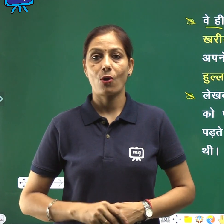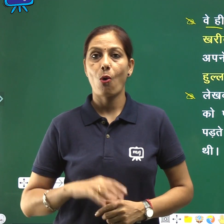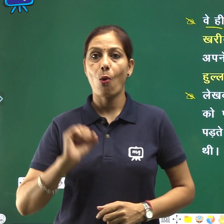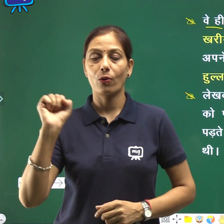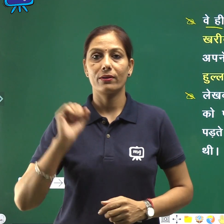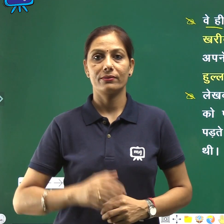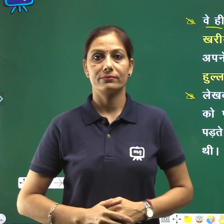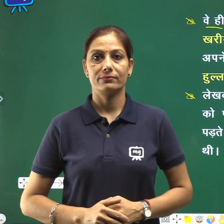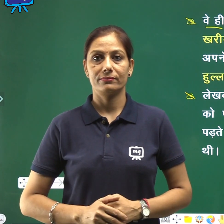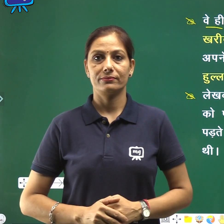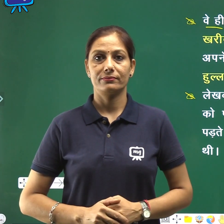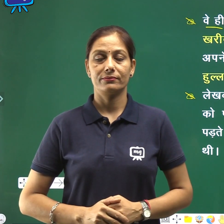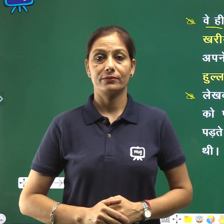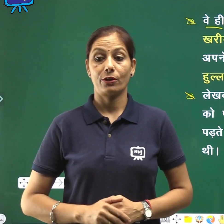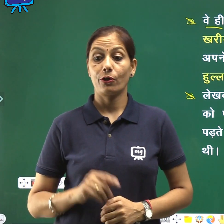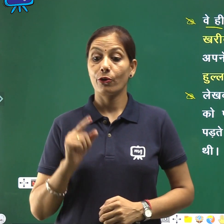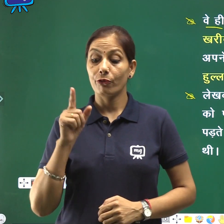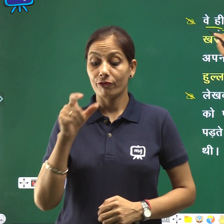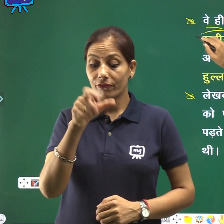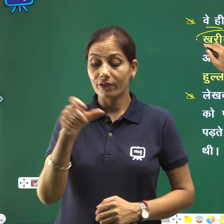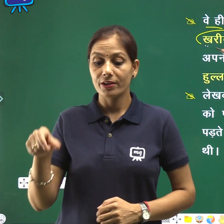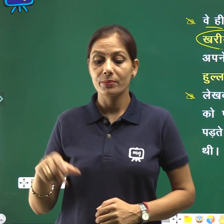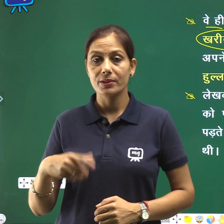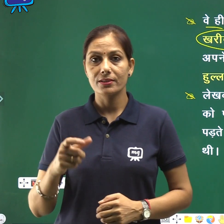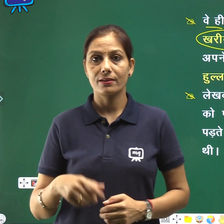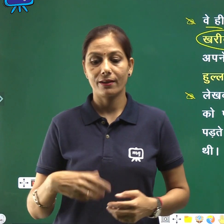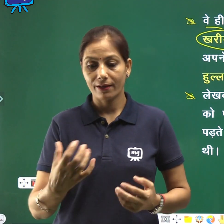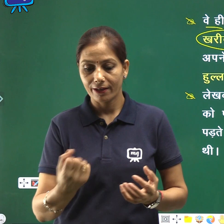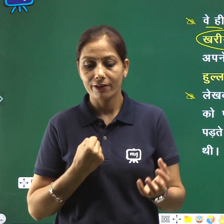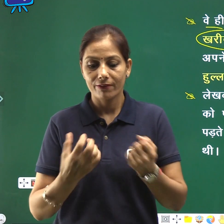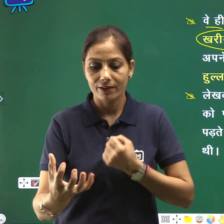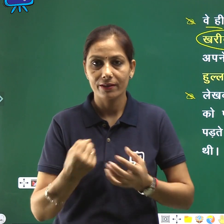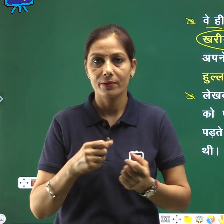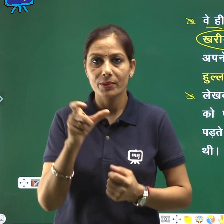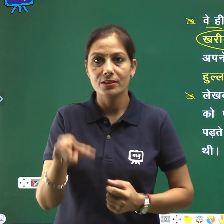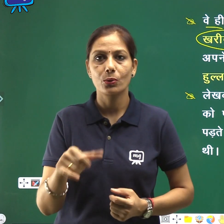और वे ही खरीदार होते थे